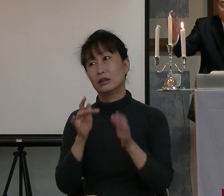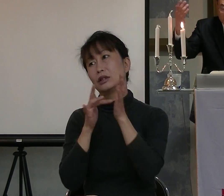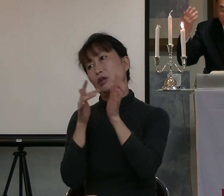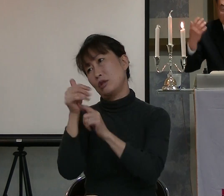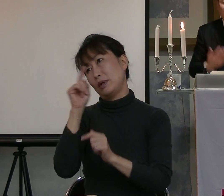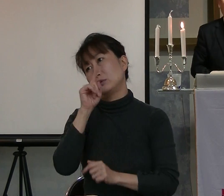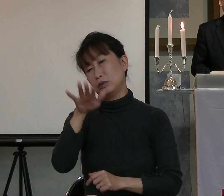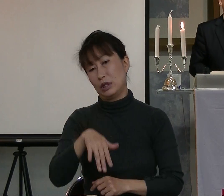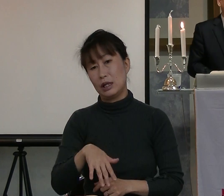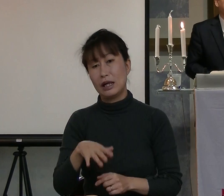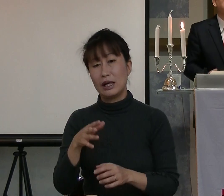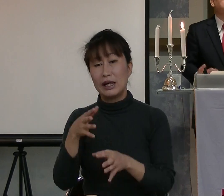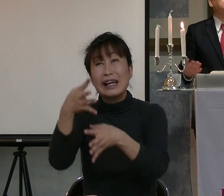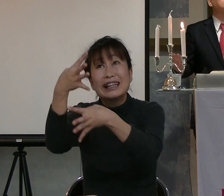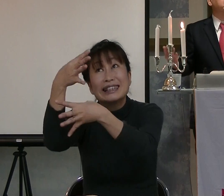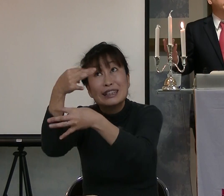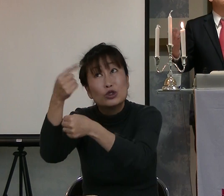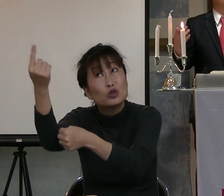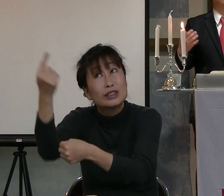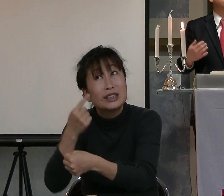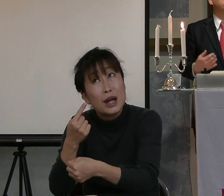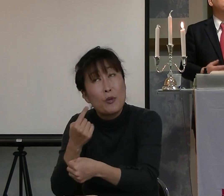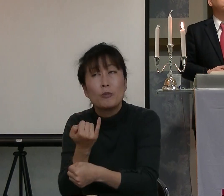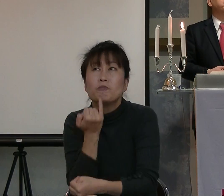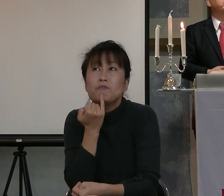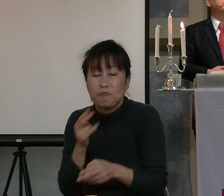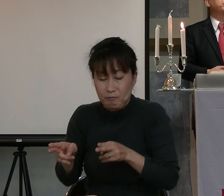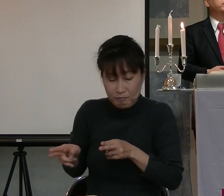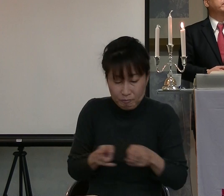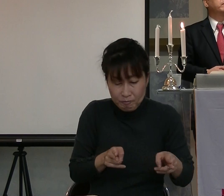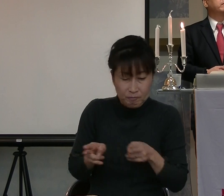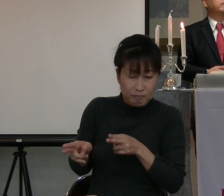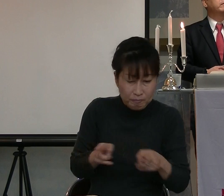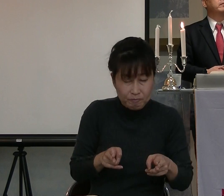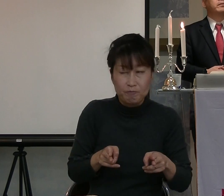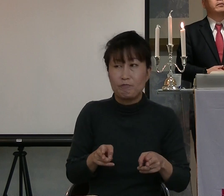い。いついらっしゃっても大丈夫なように、